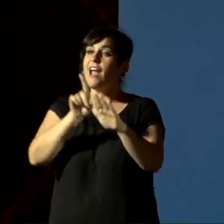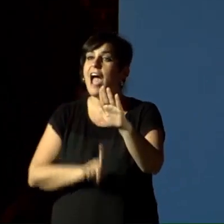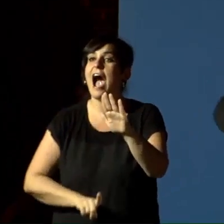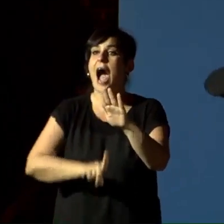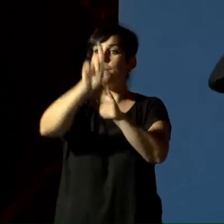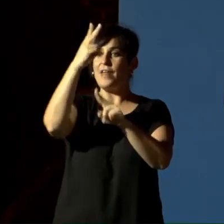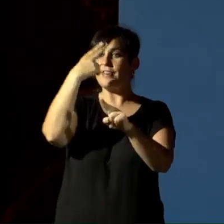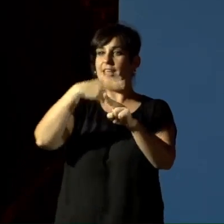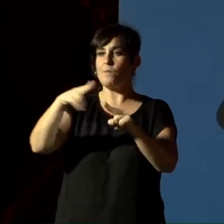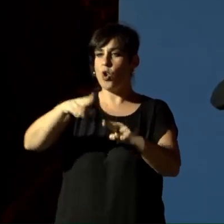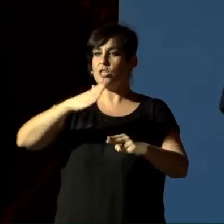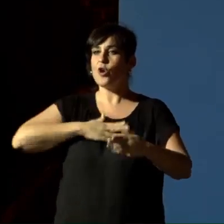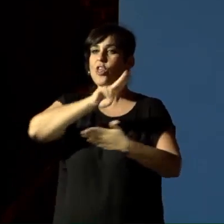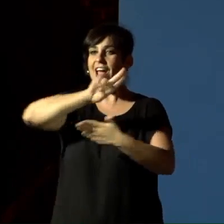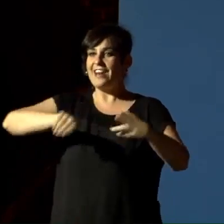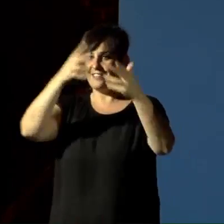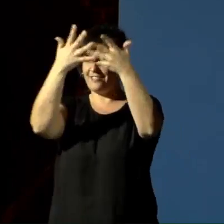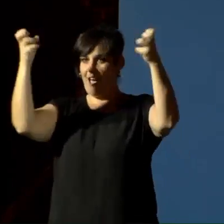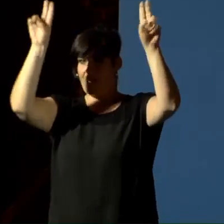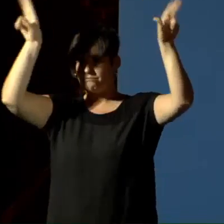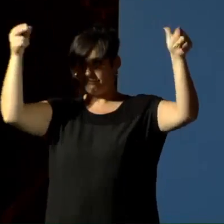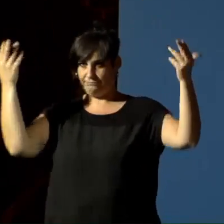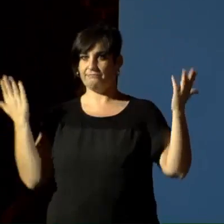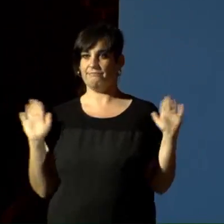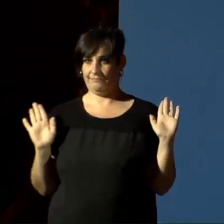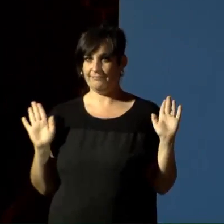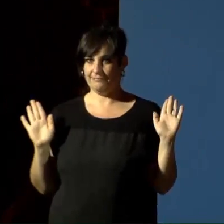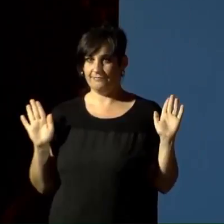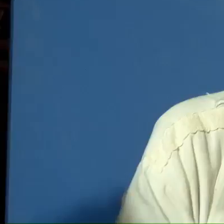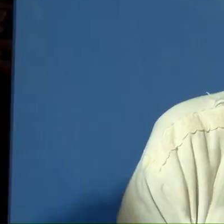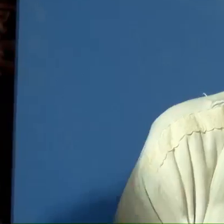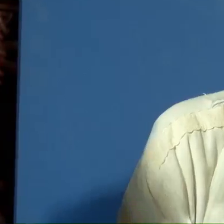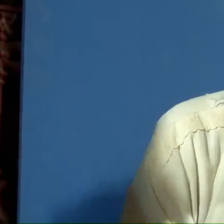Galicia. O avance político de Galicia.